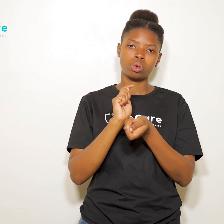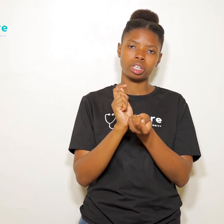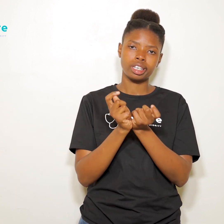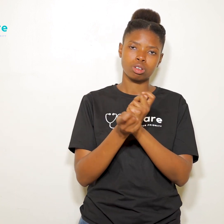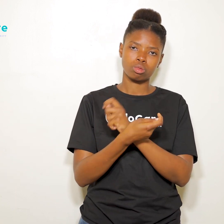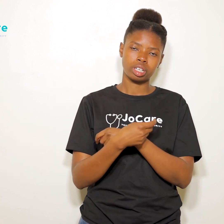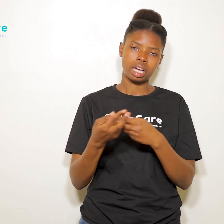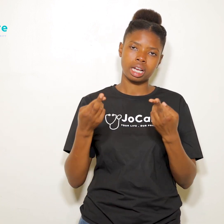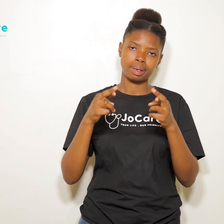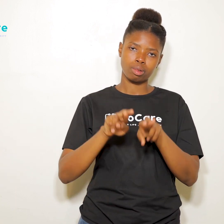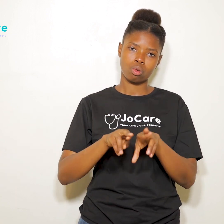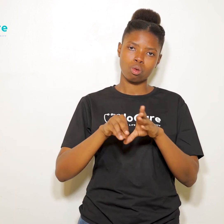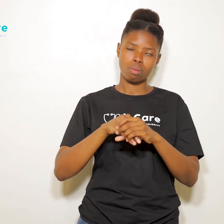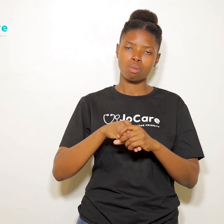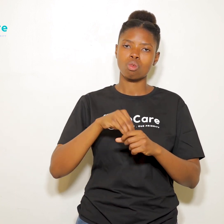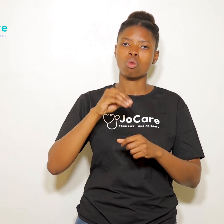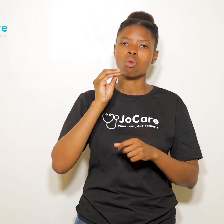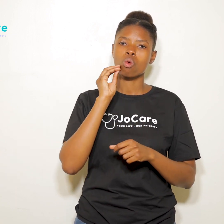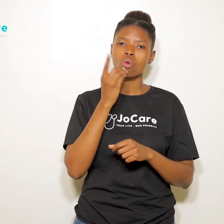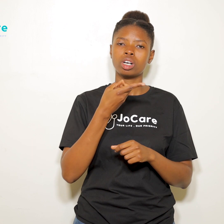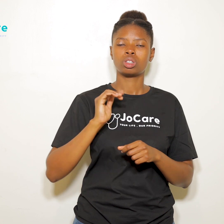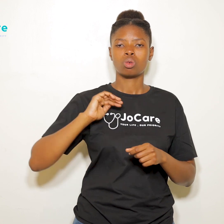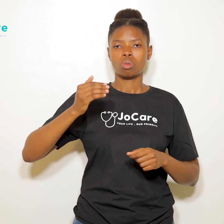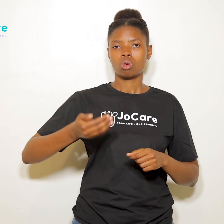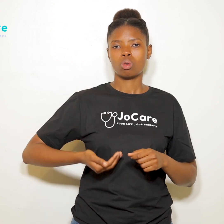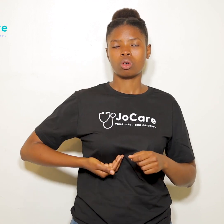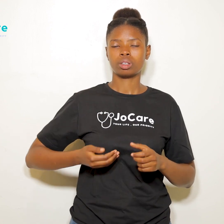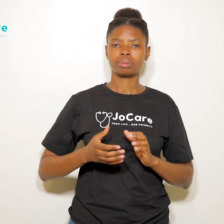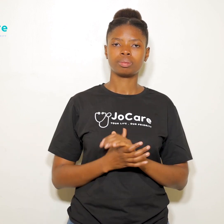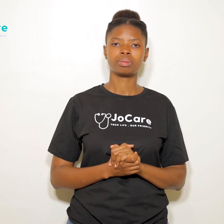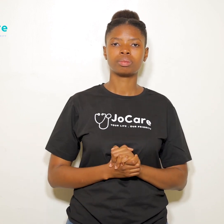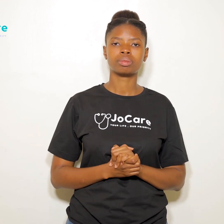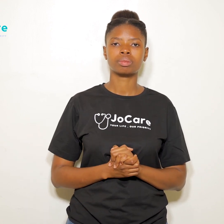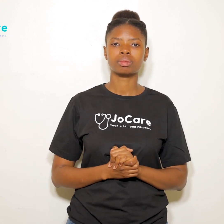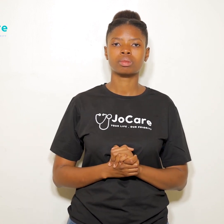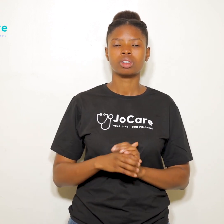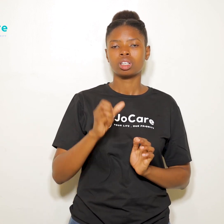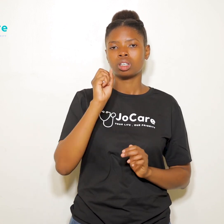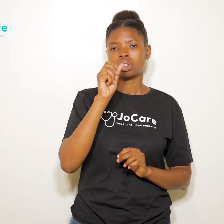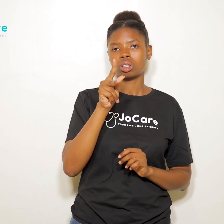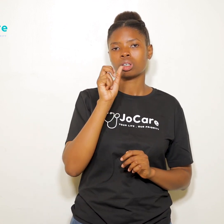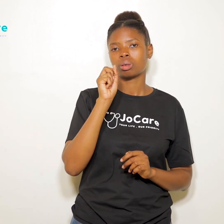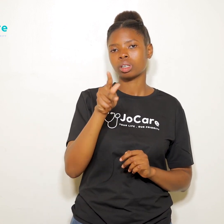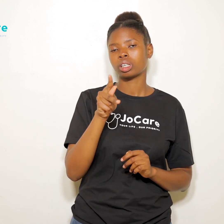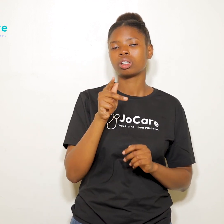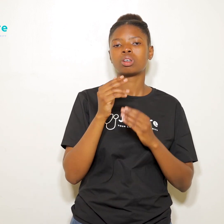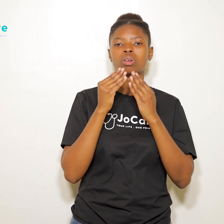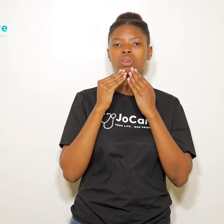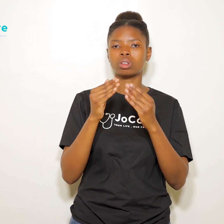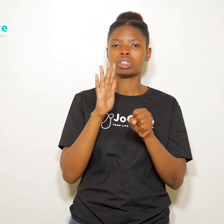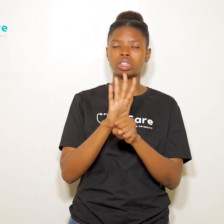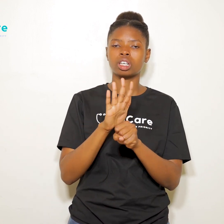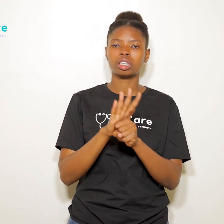mu kwezi k'umugore. Ribaho mu kwezi k'umugore. Okay, urakoze cyane. Watubwiye